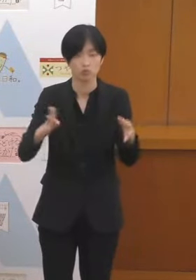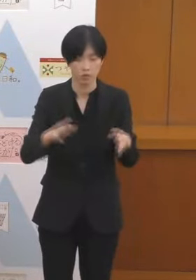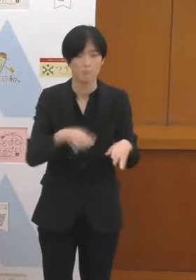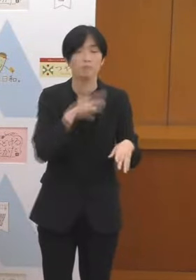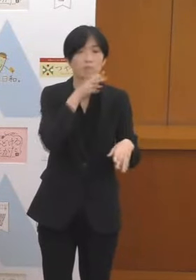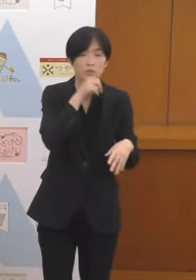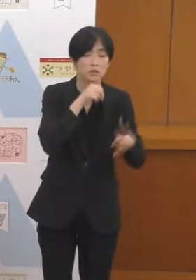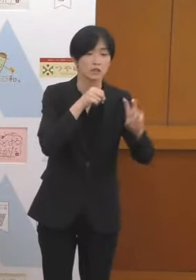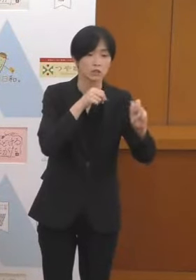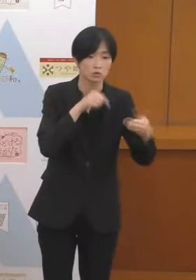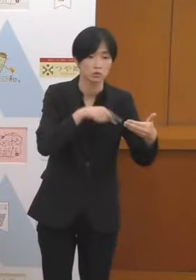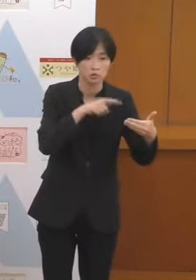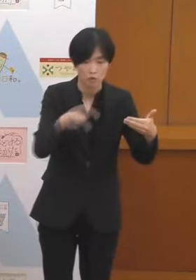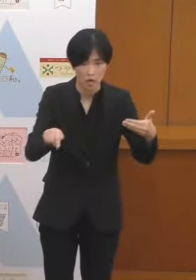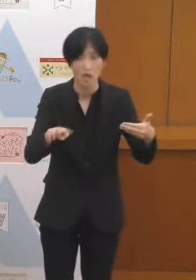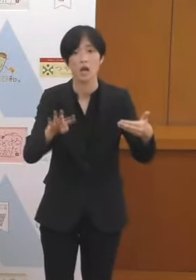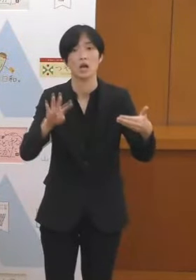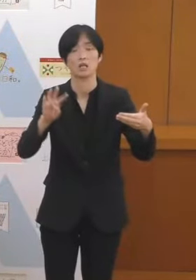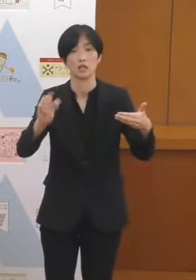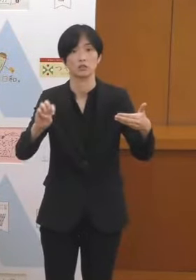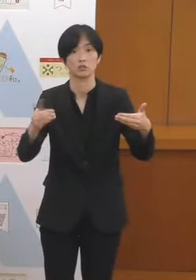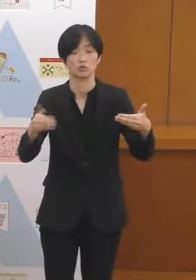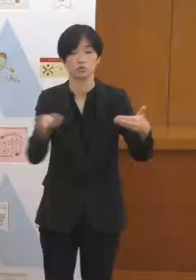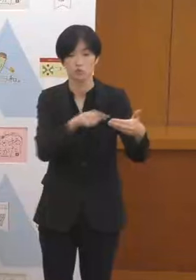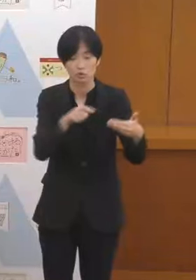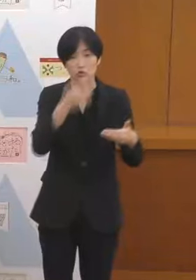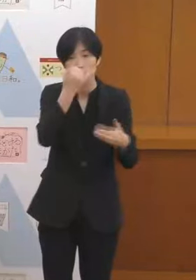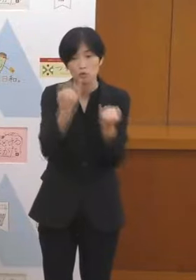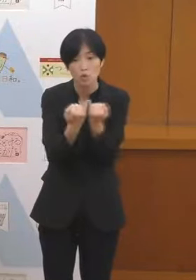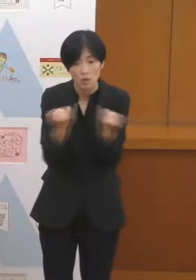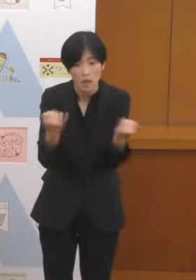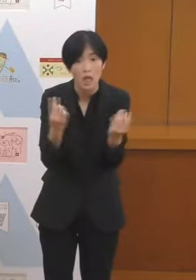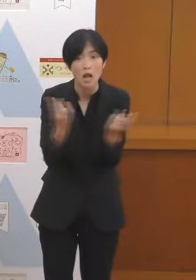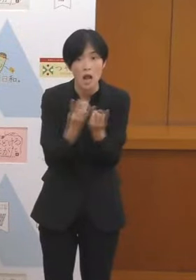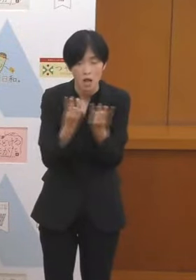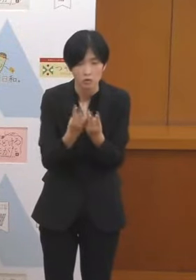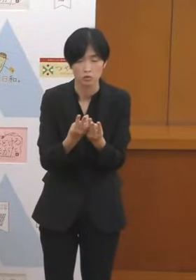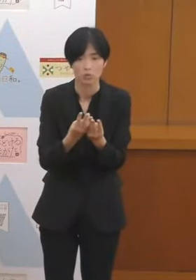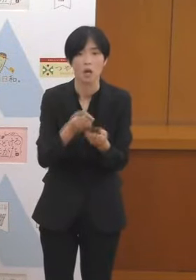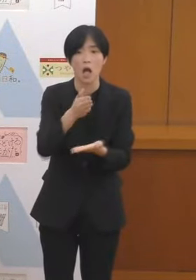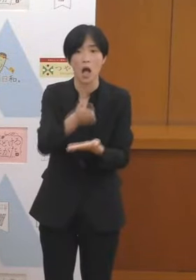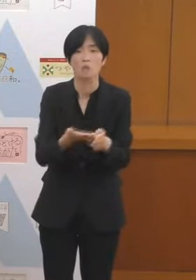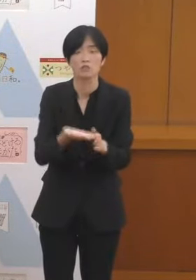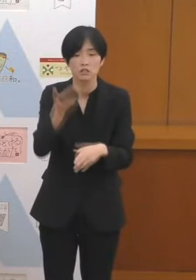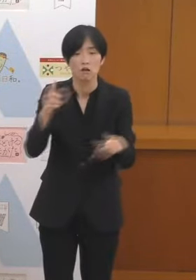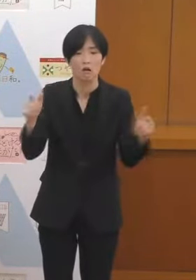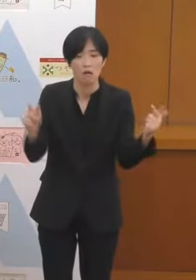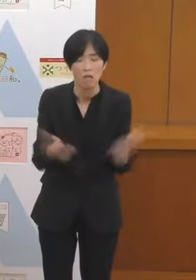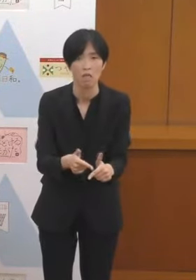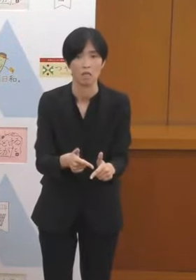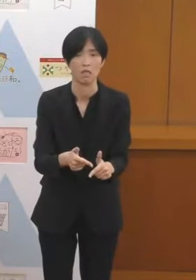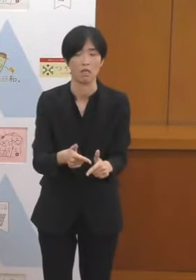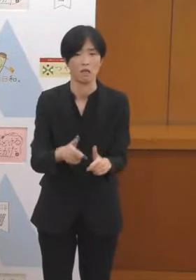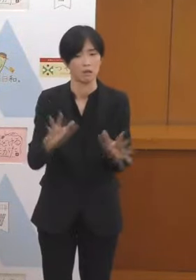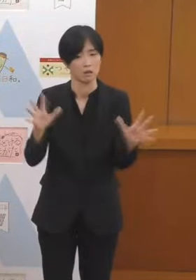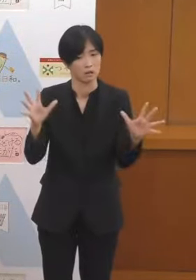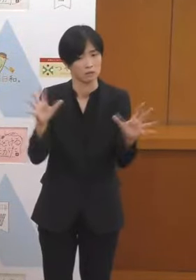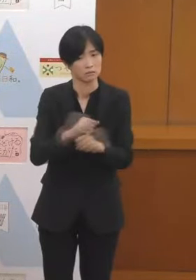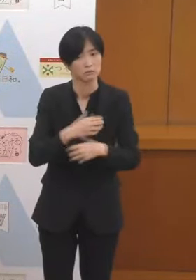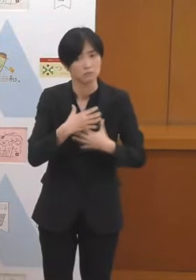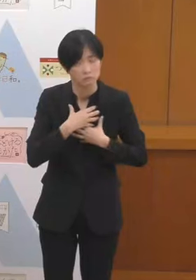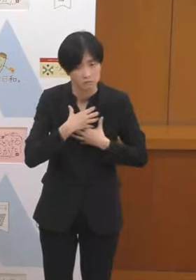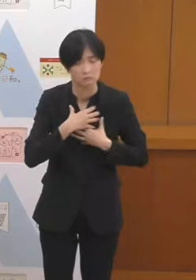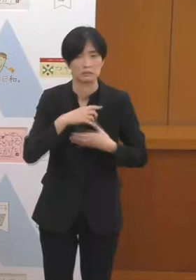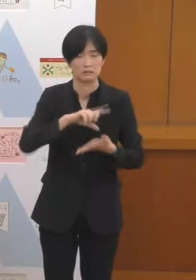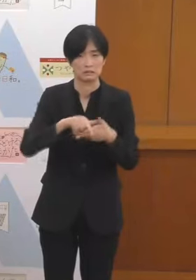の若年女性人口が50%以上減少する差別可能性自治体で